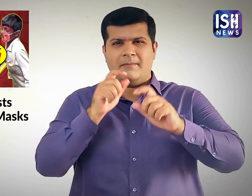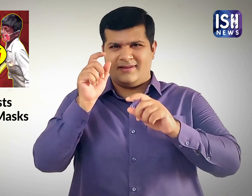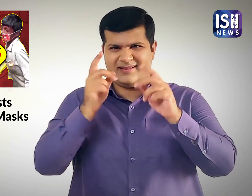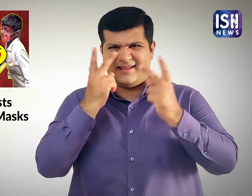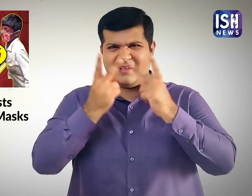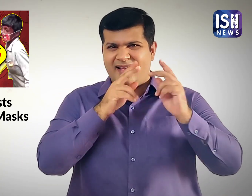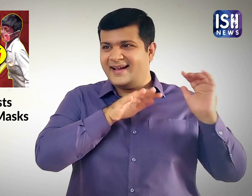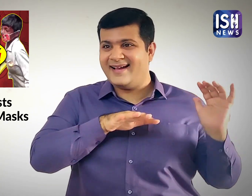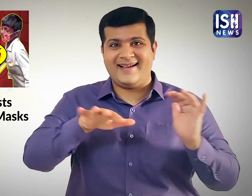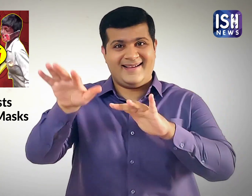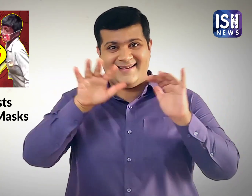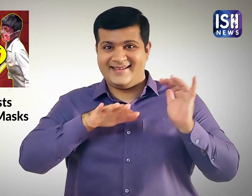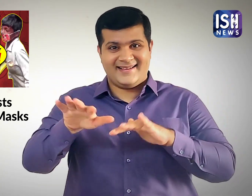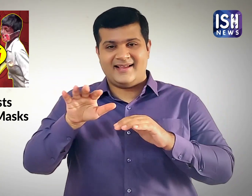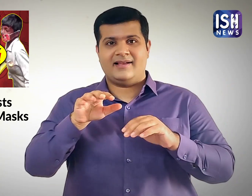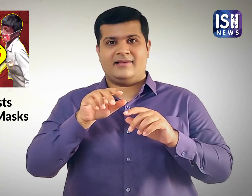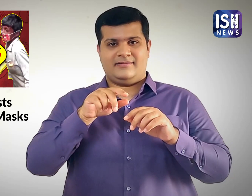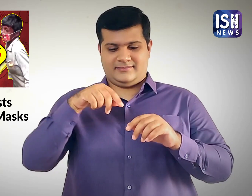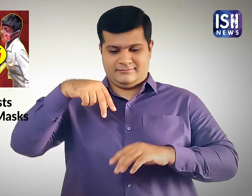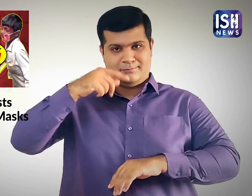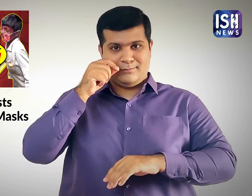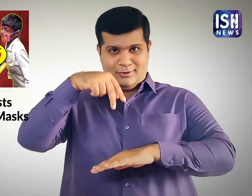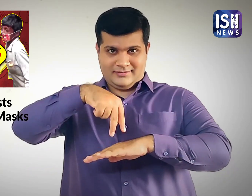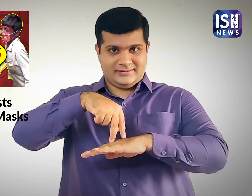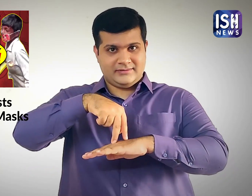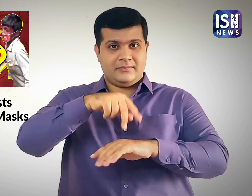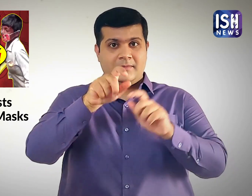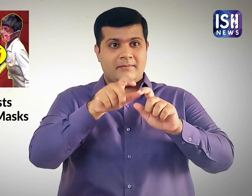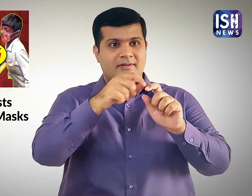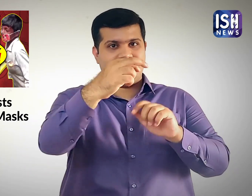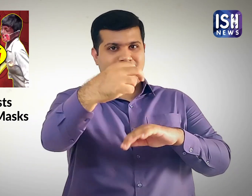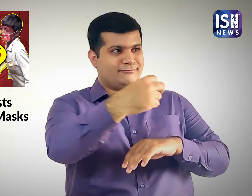उसे सड़क पर मास्क नहीं पैनने वाले लोगों को दंडे से रोकते हुए